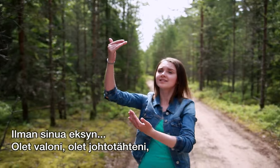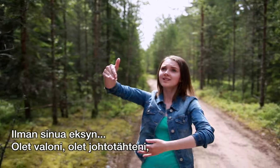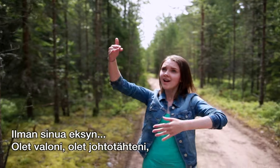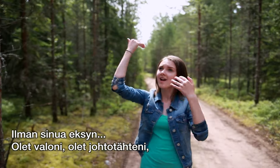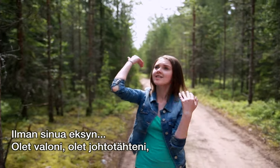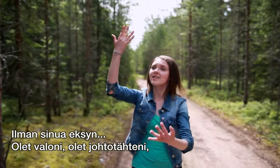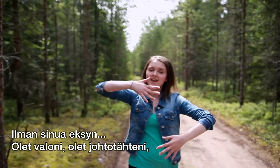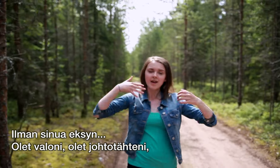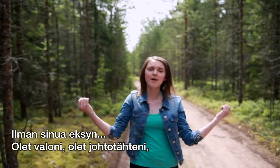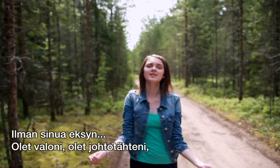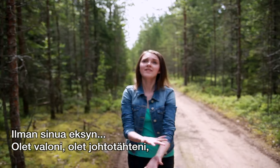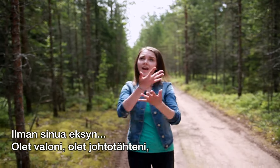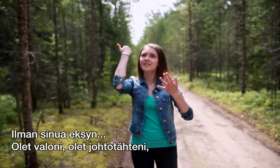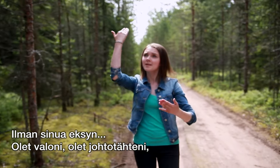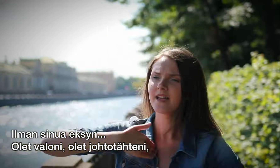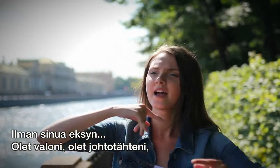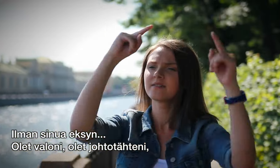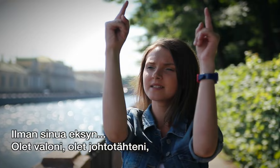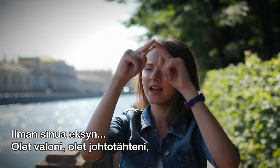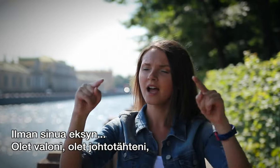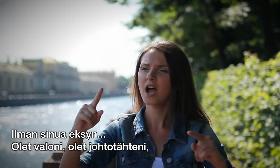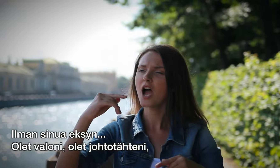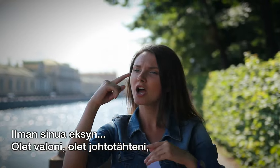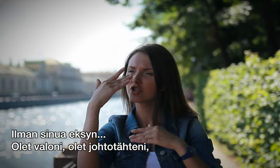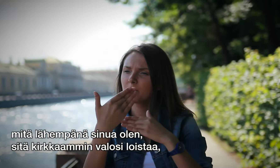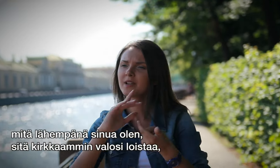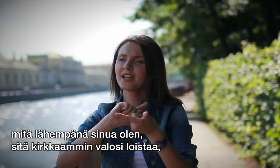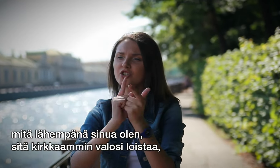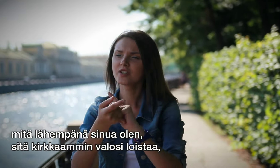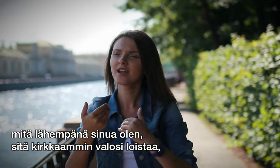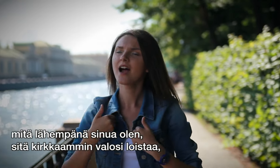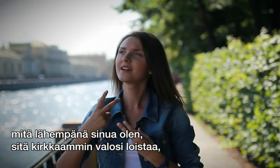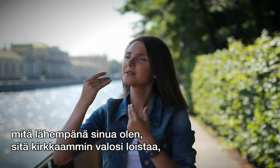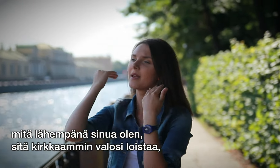Я тебе